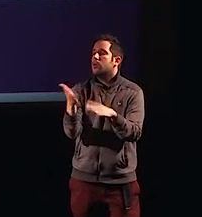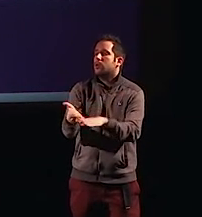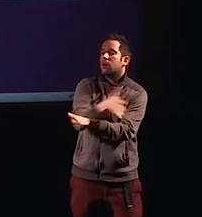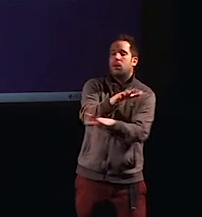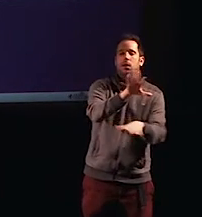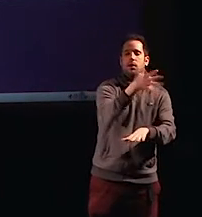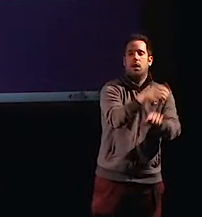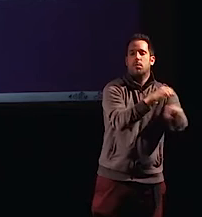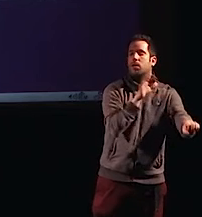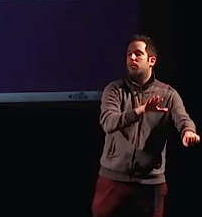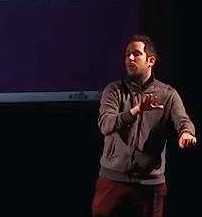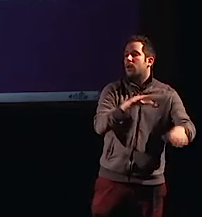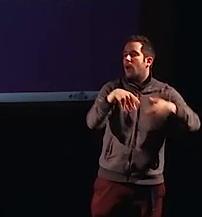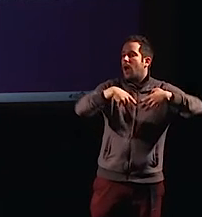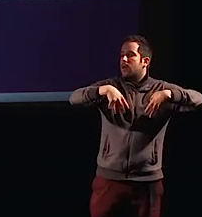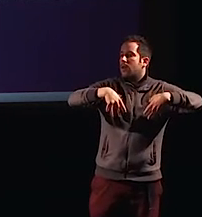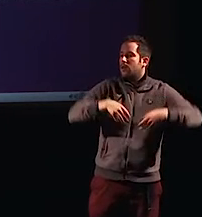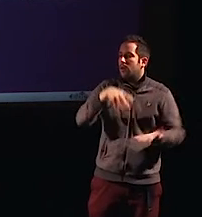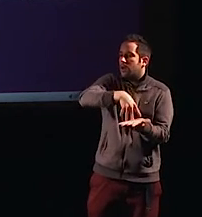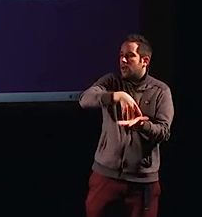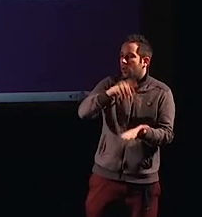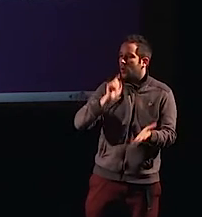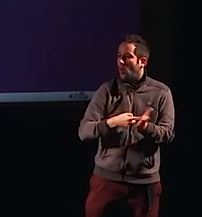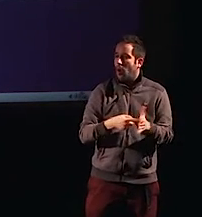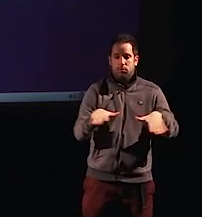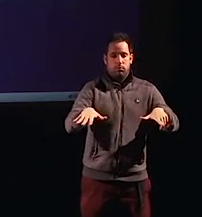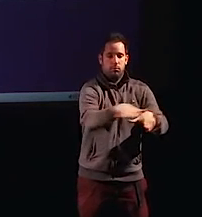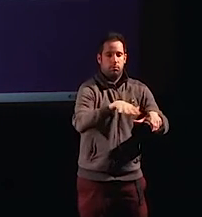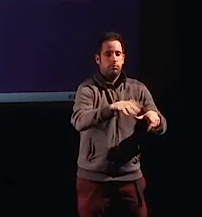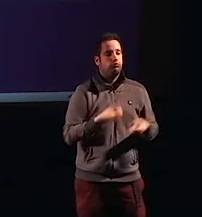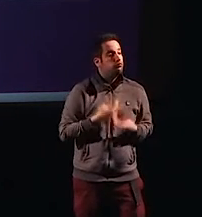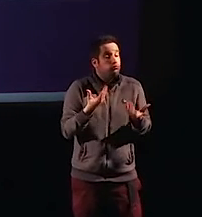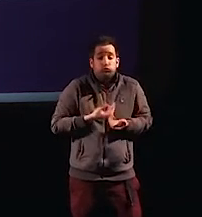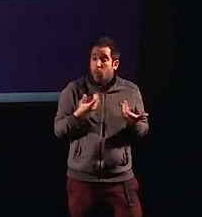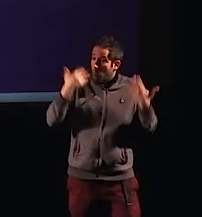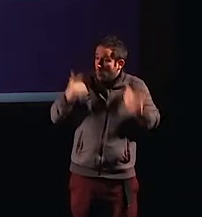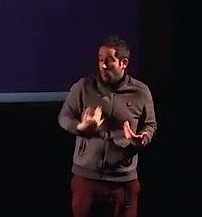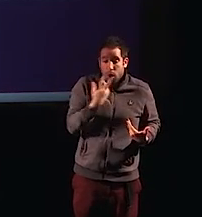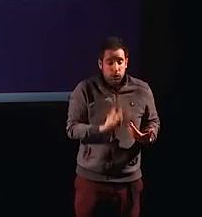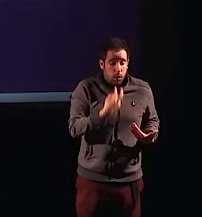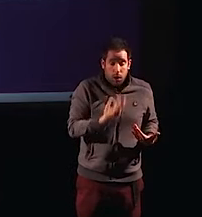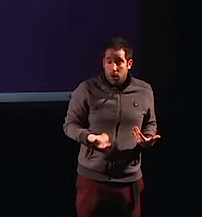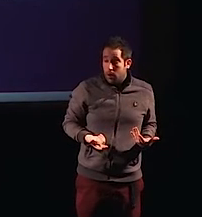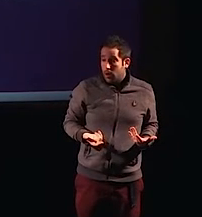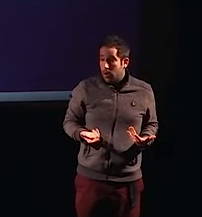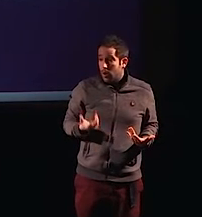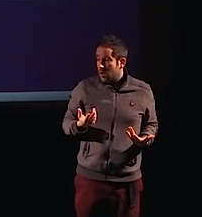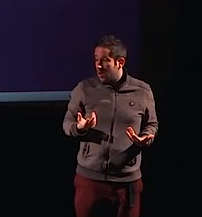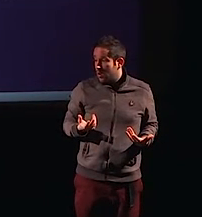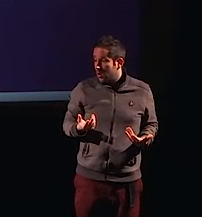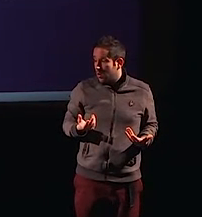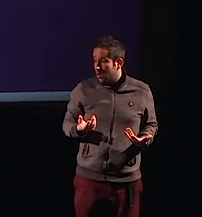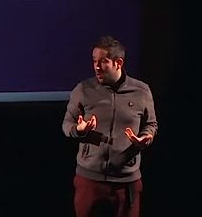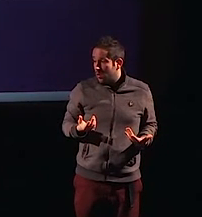la démocratie athénienne. C'est de se placer dans l'agora et d'avoir le droit de parler parce qu'on est le citoyen, blanc,